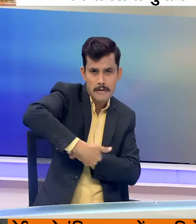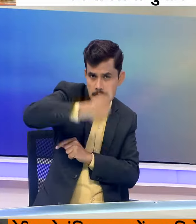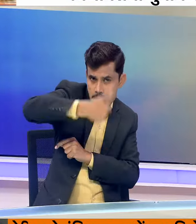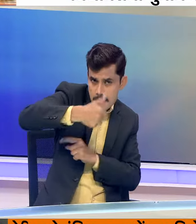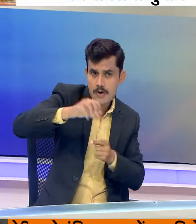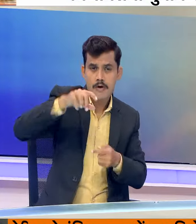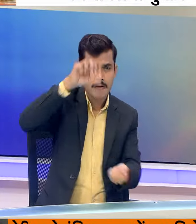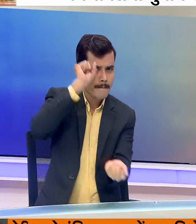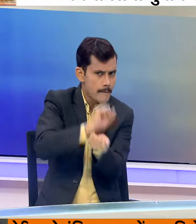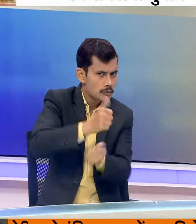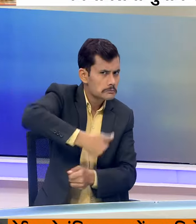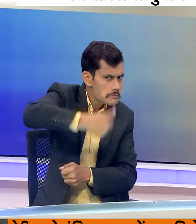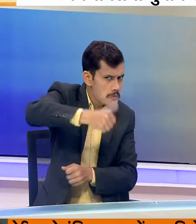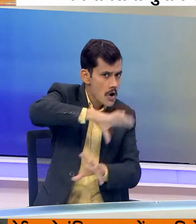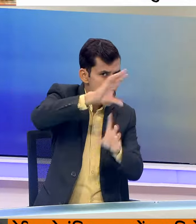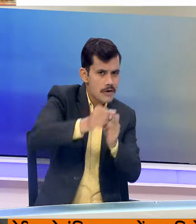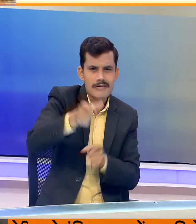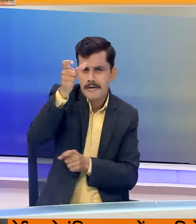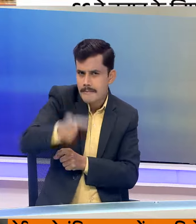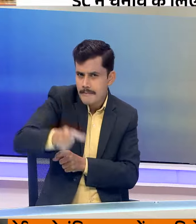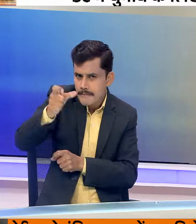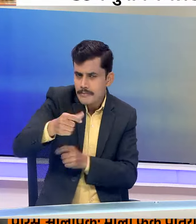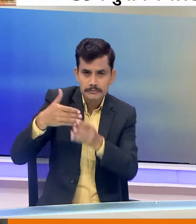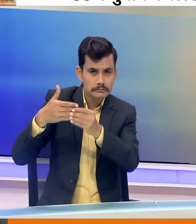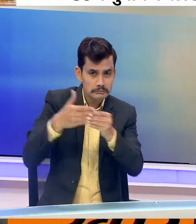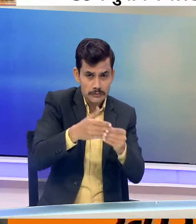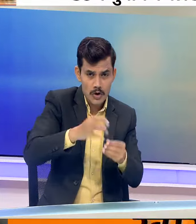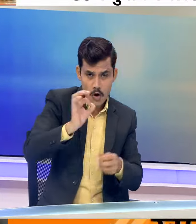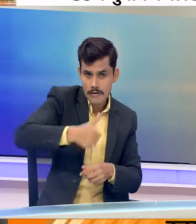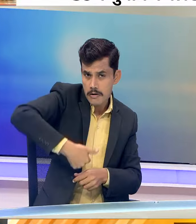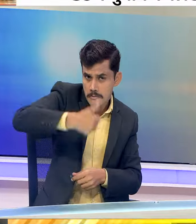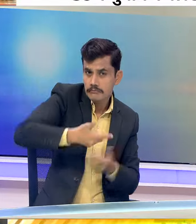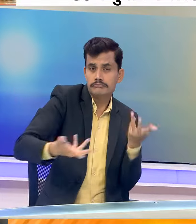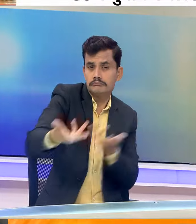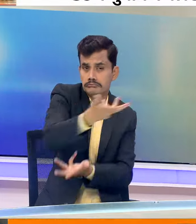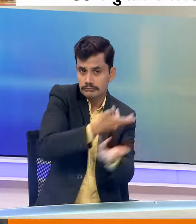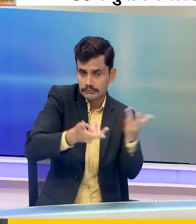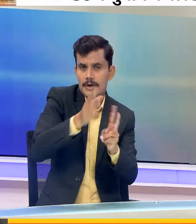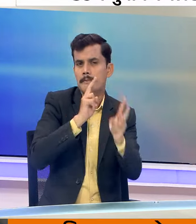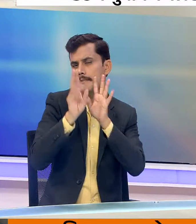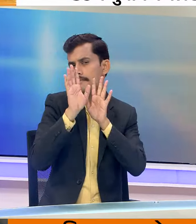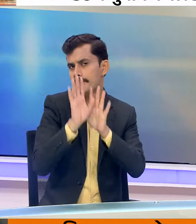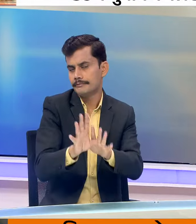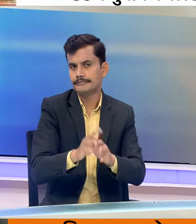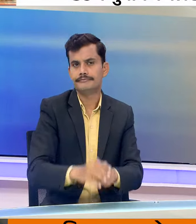पुलिस अधीक्षक समेत नागरिक प्रशासन के शीर्ष अधिकारियों के साथ बैठक भी करेगी।